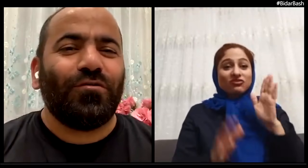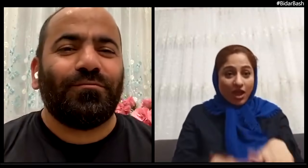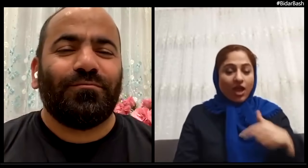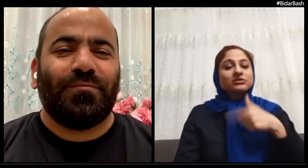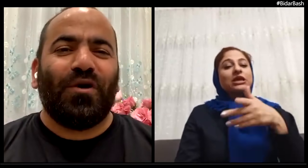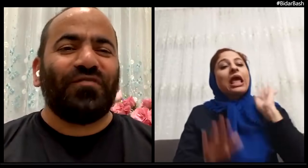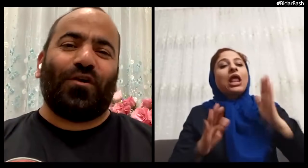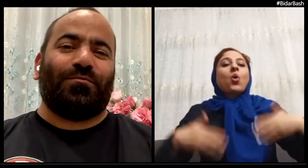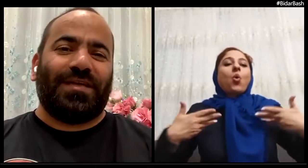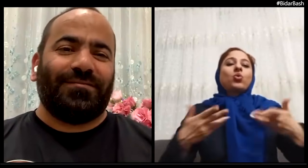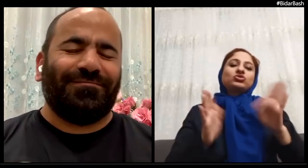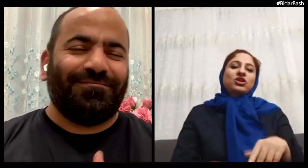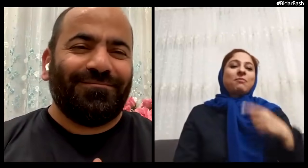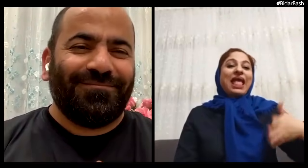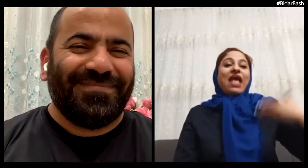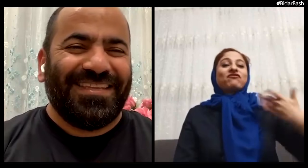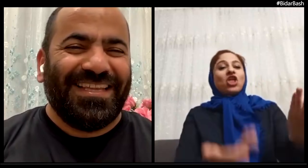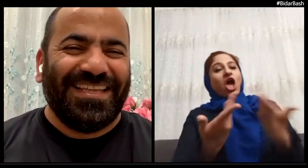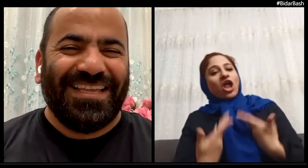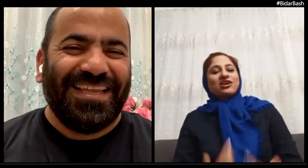ناشنوایان میان و به ما افتخار میدن.